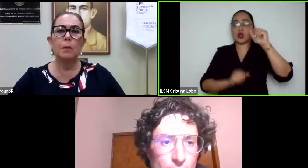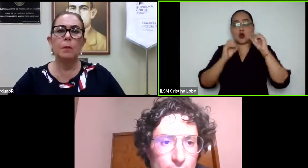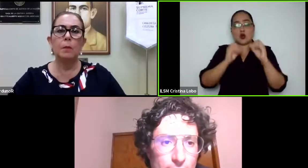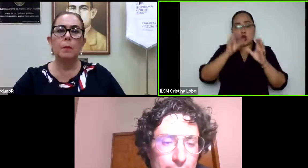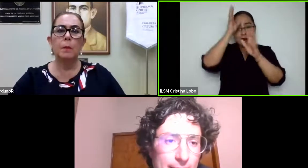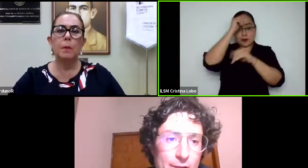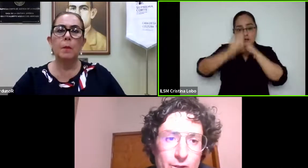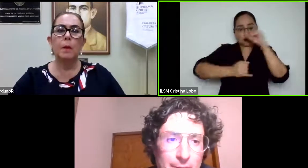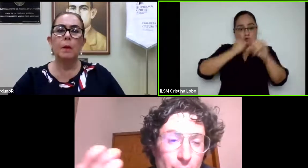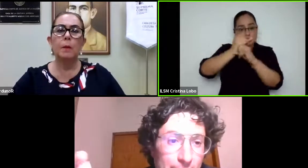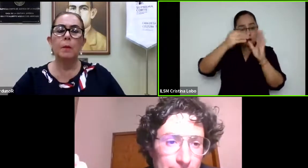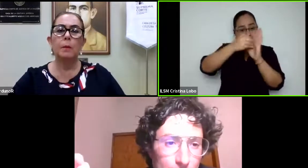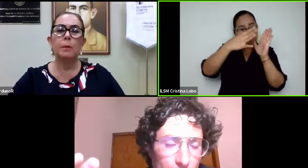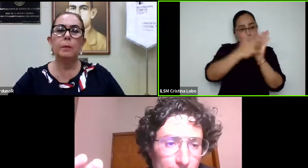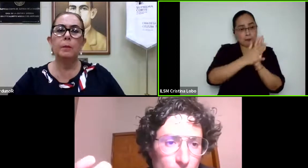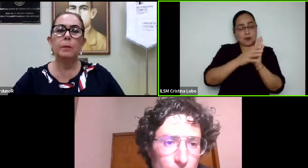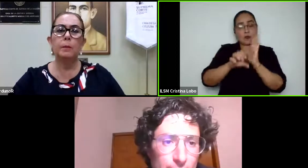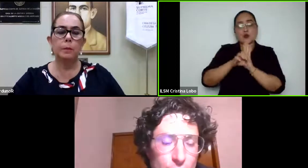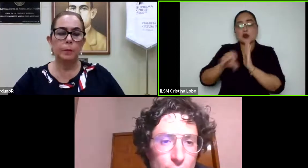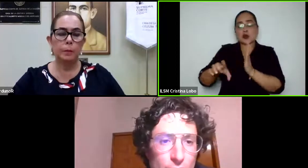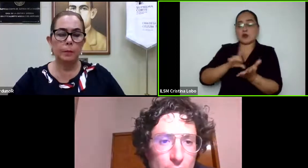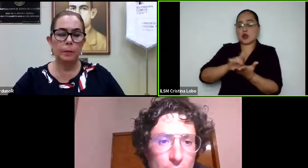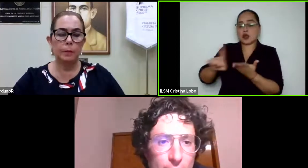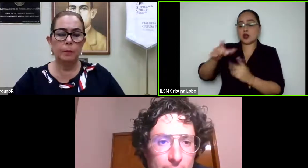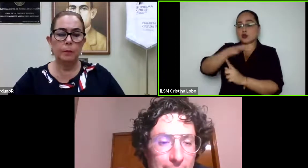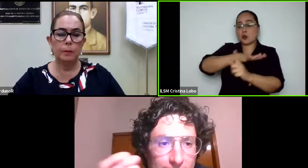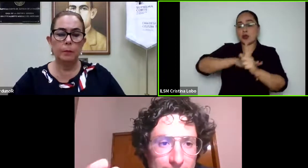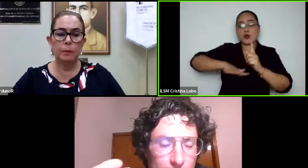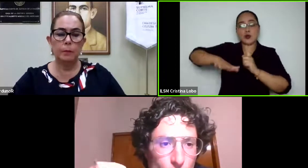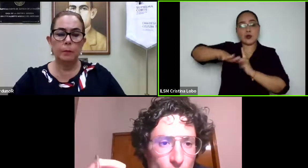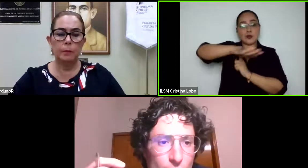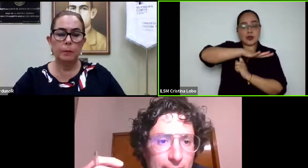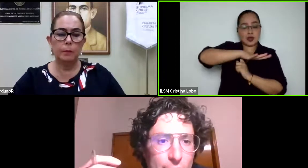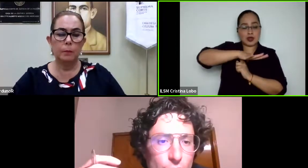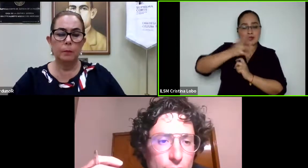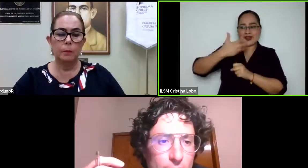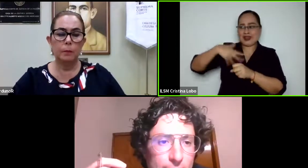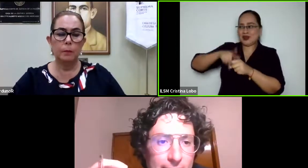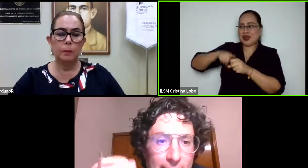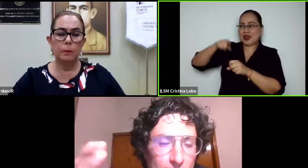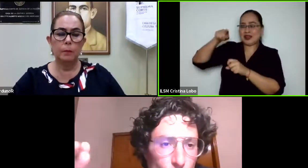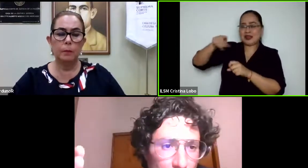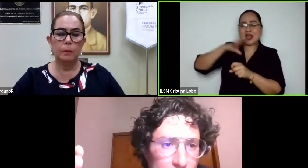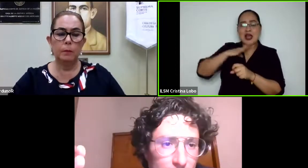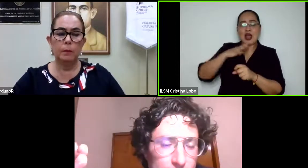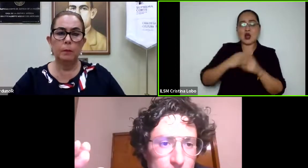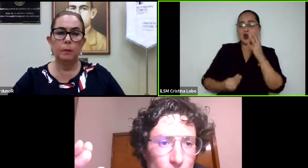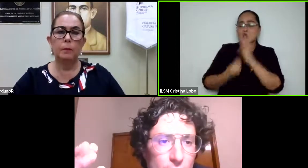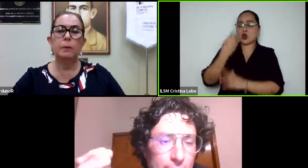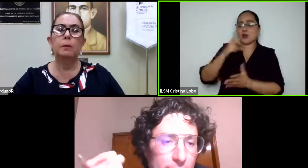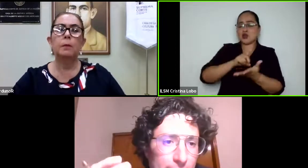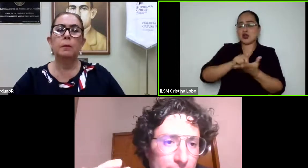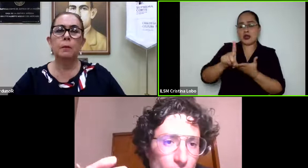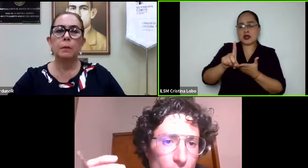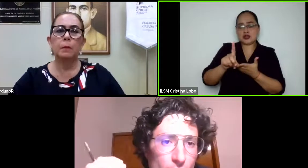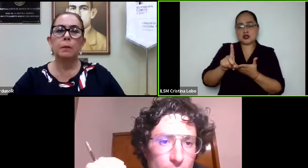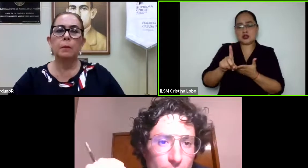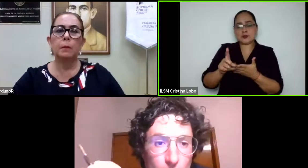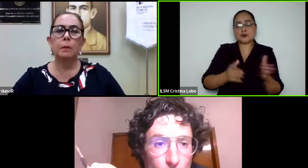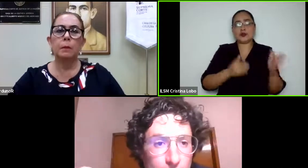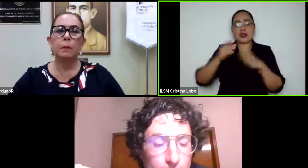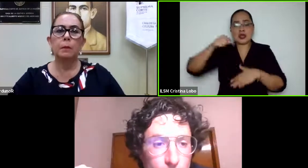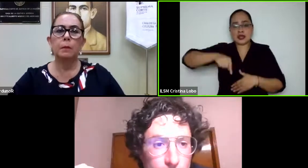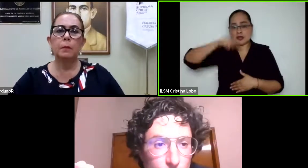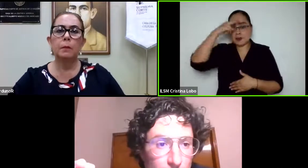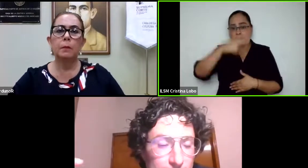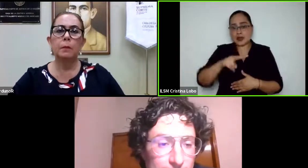¿no? Derechos al medio ambiente, por ejemplo, son derechos emergentes o derechos de la naturaleza, ¿no? En México, por